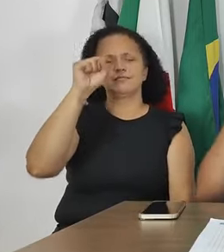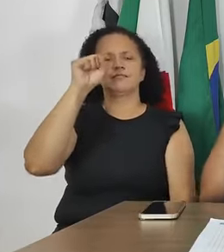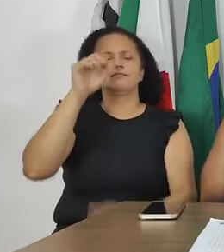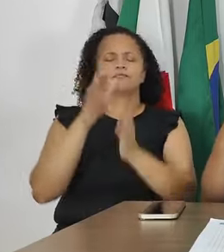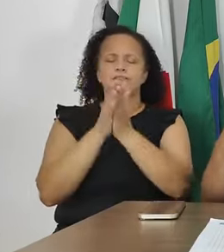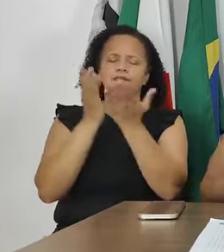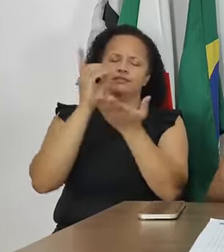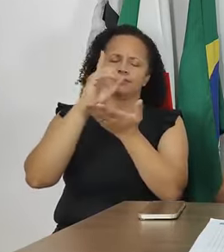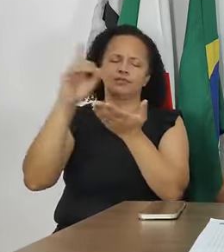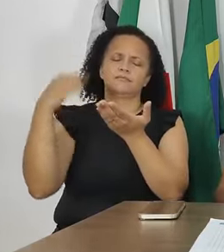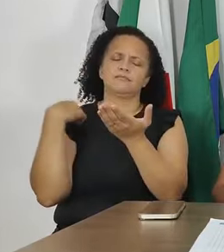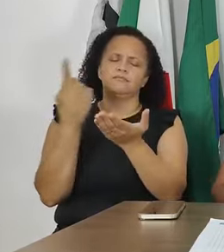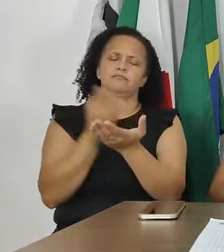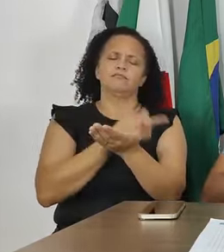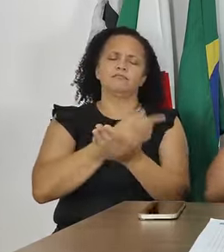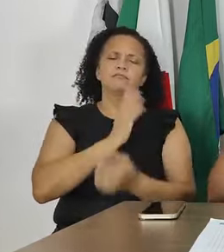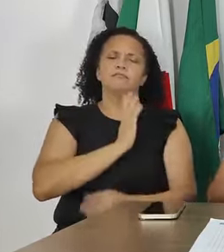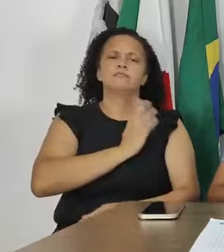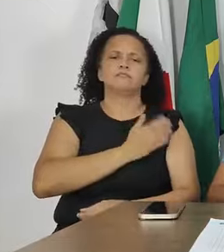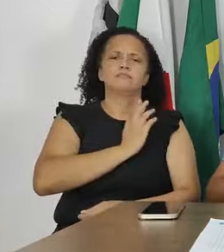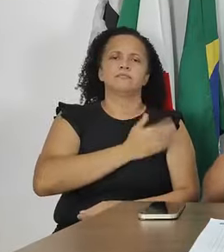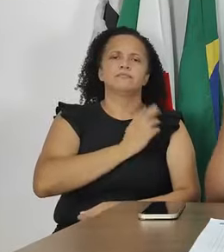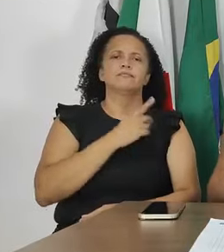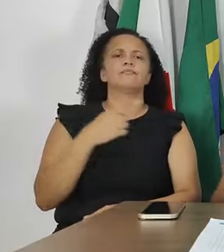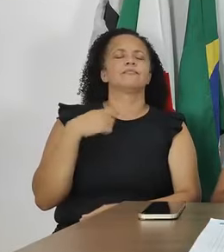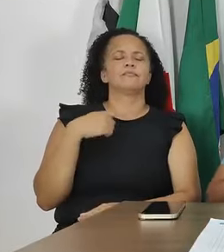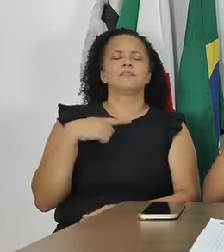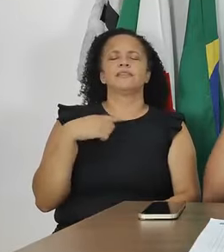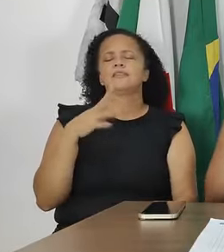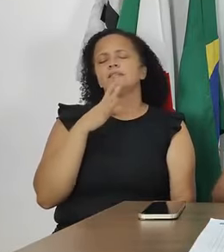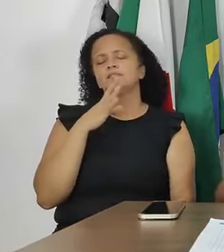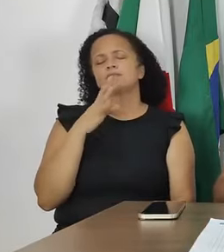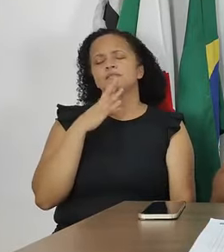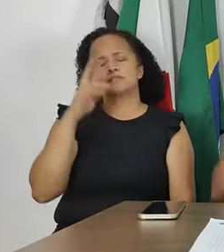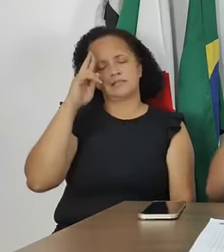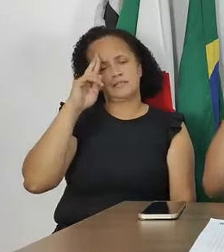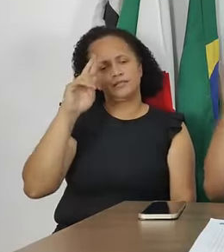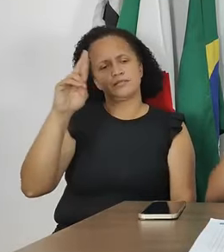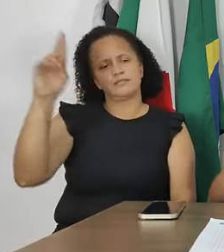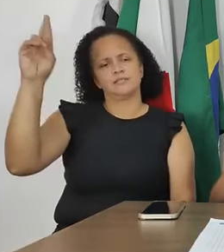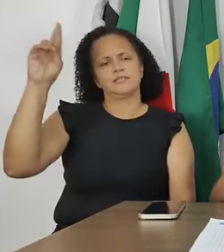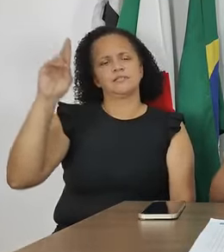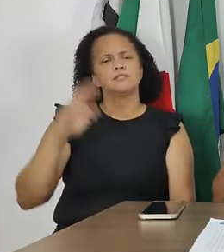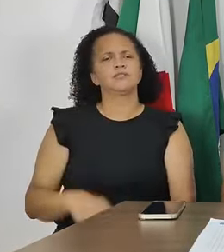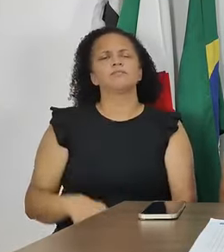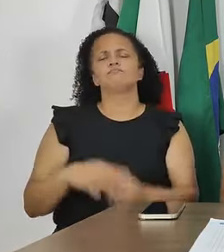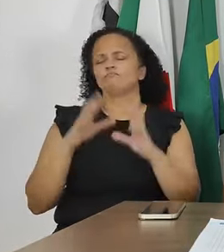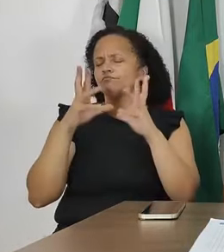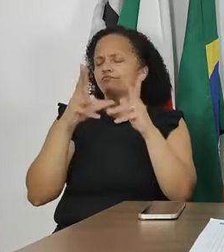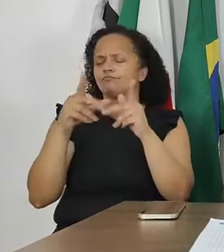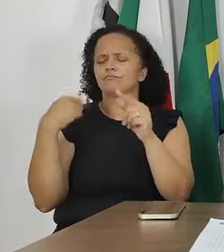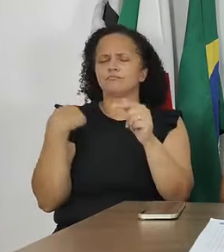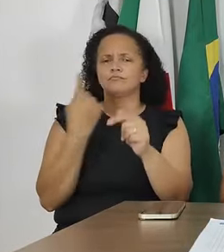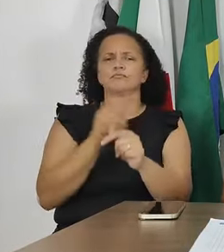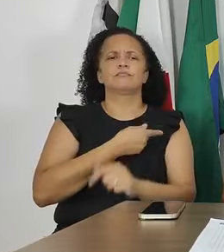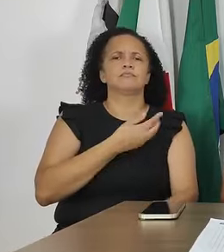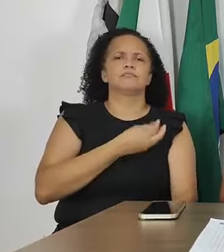que nós possamos dar espaço e passar a conhecer o Senhor e a desfrutar desses atributos do Senhor sobre as nossas